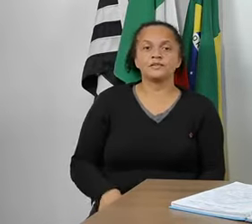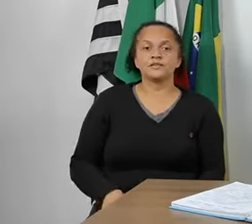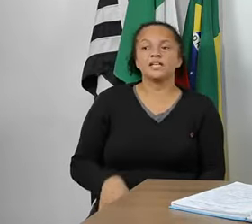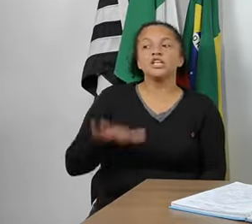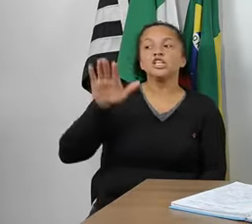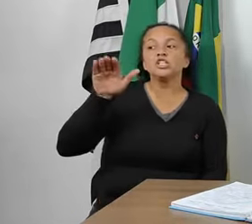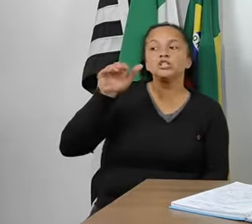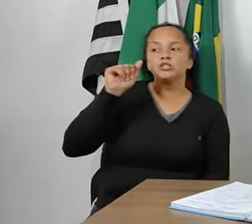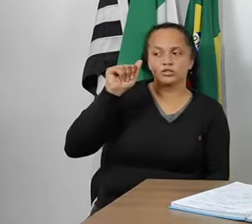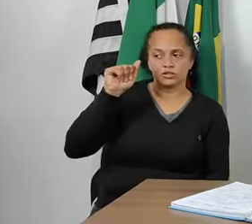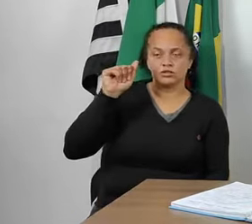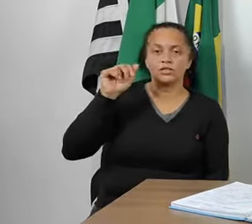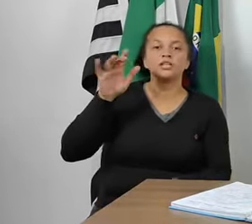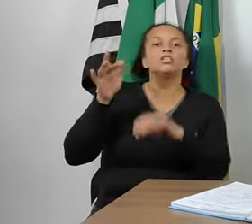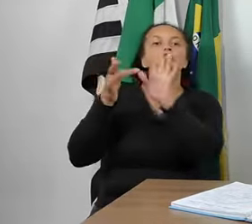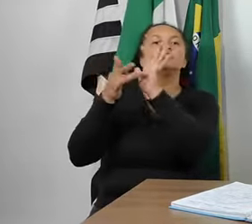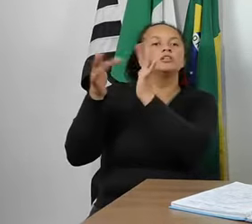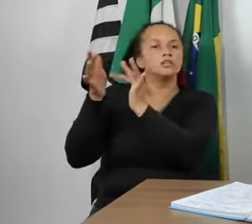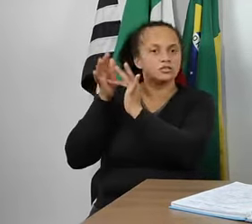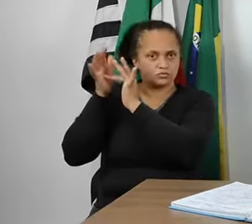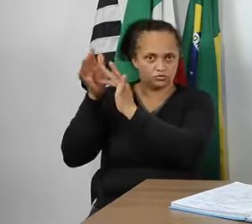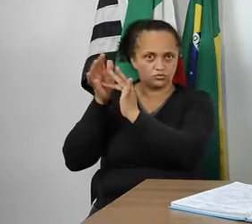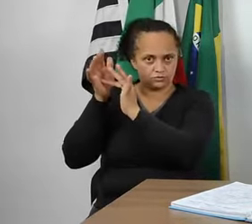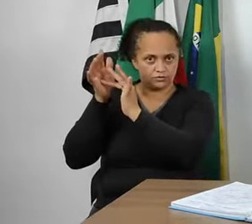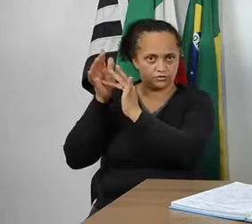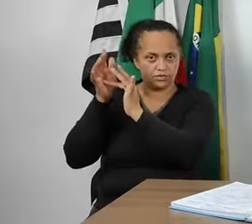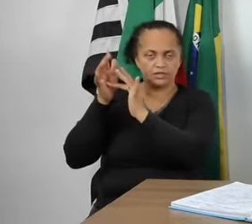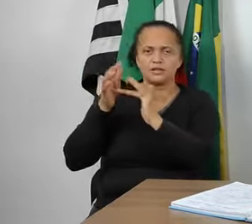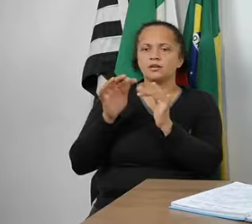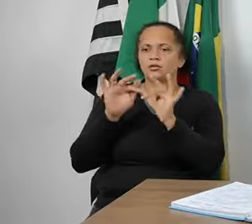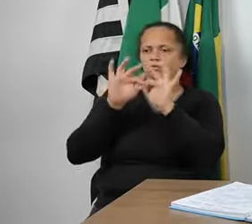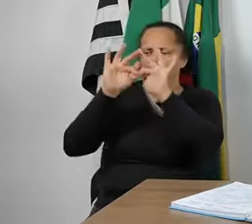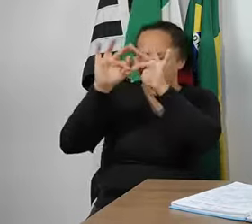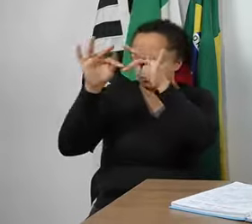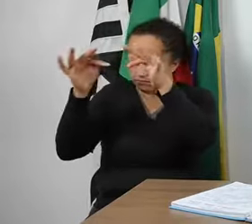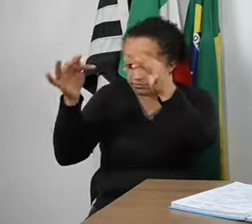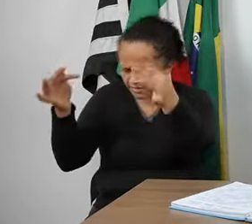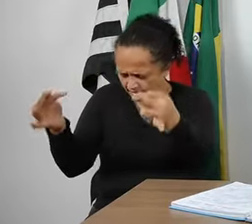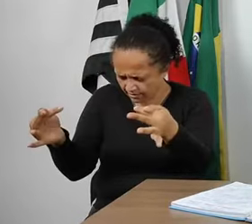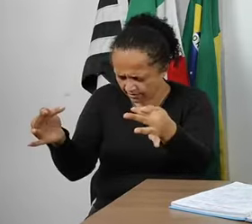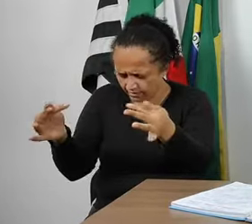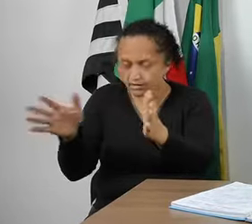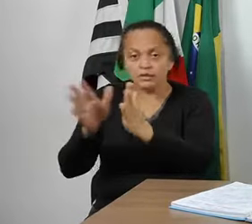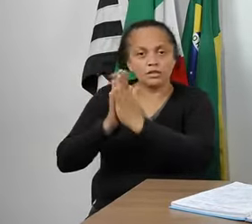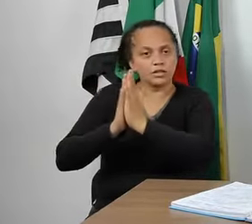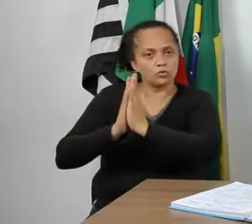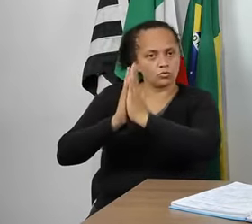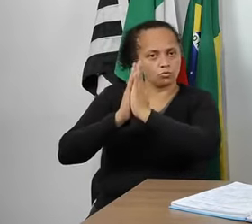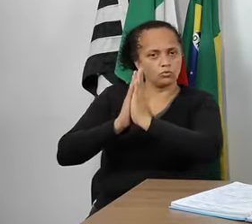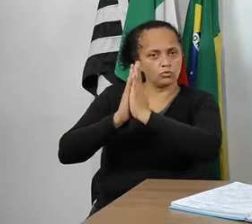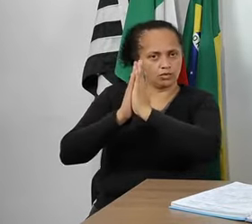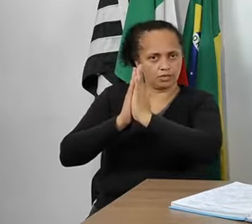meu nome, se humilhar e orar,